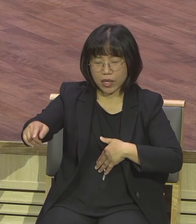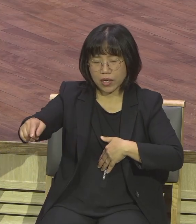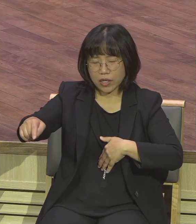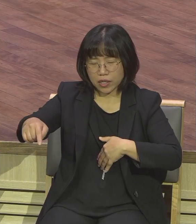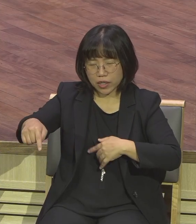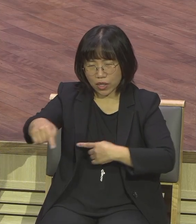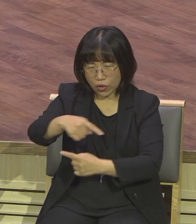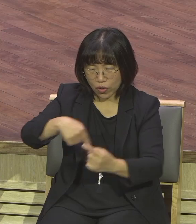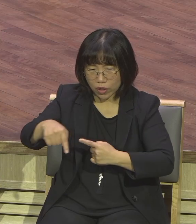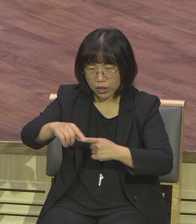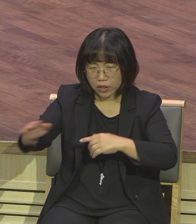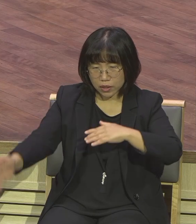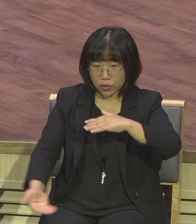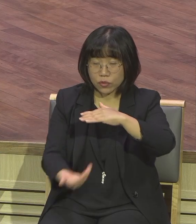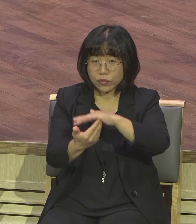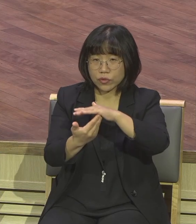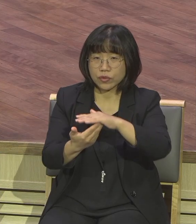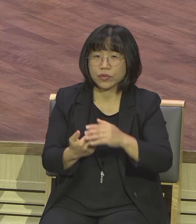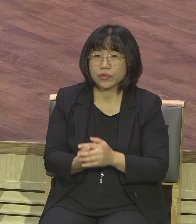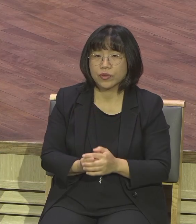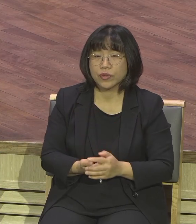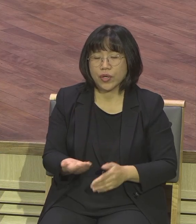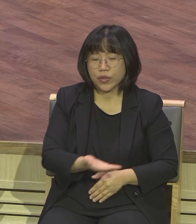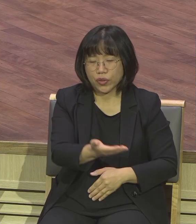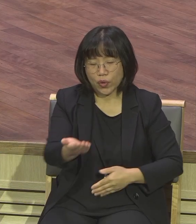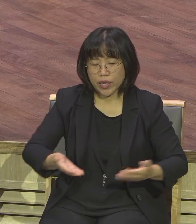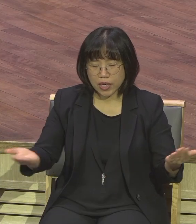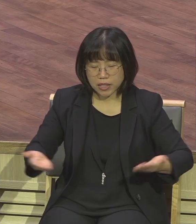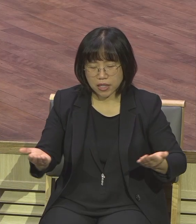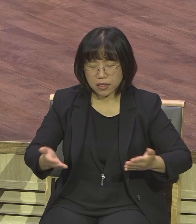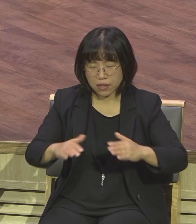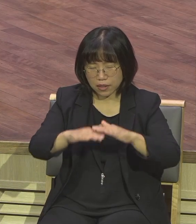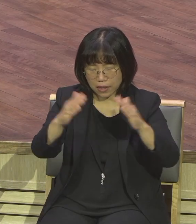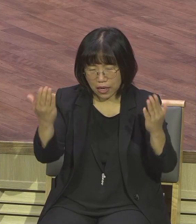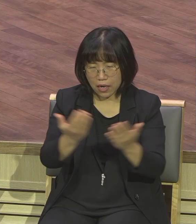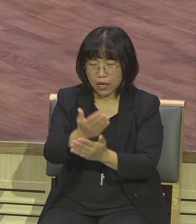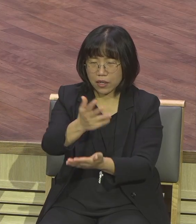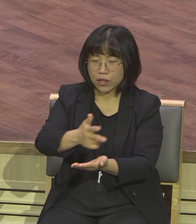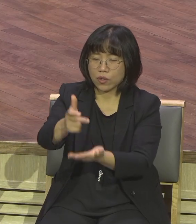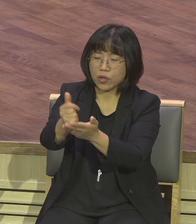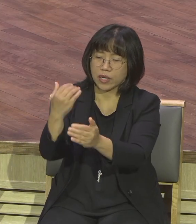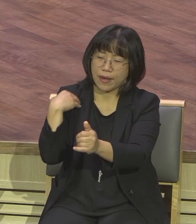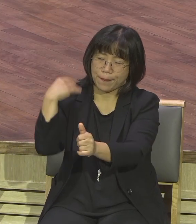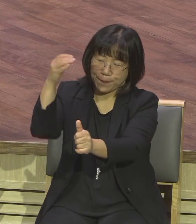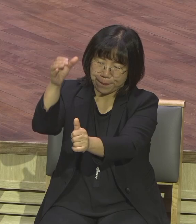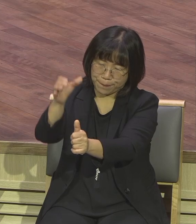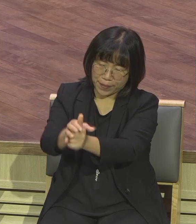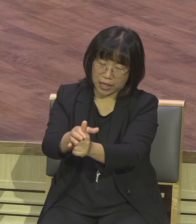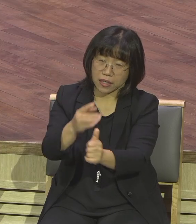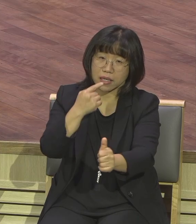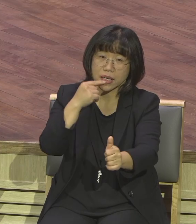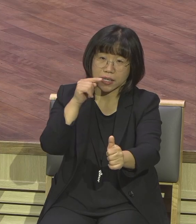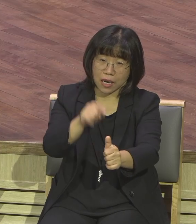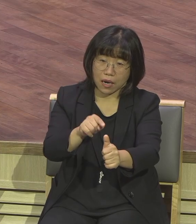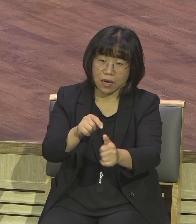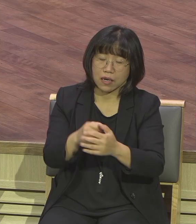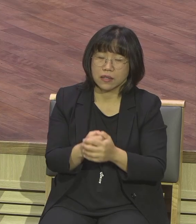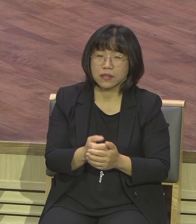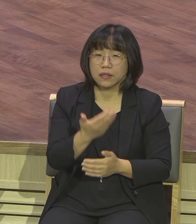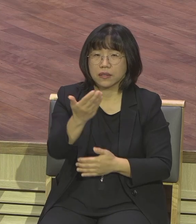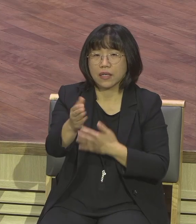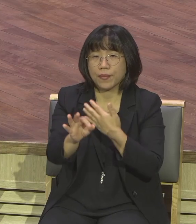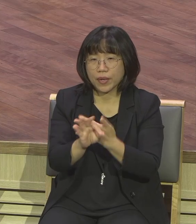너희 행사를 누구에게 맡기라고요? 너 하는 사업을 여호와께 맡기라. 너 경영을 맡기라.